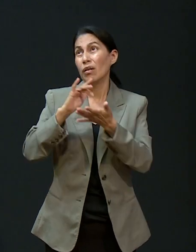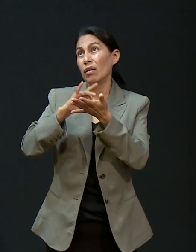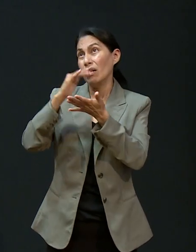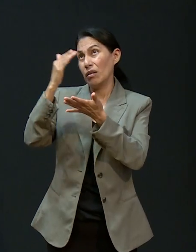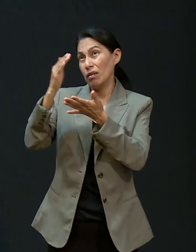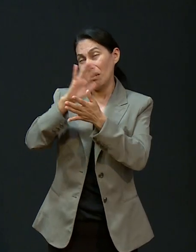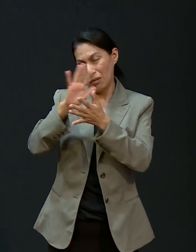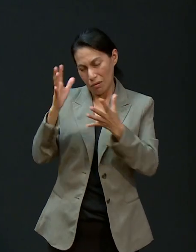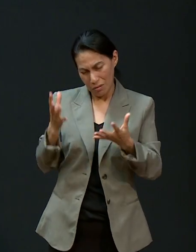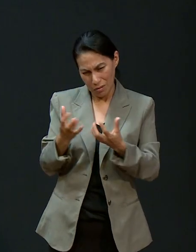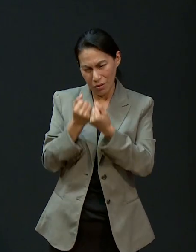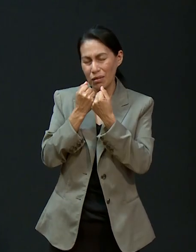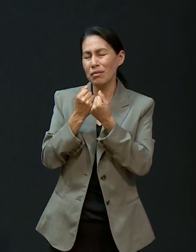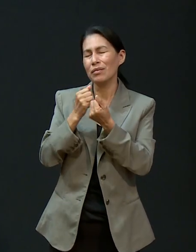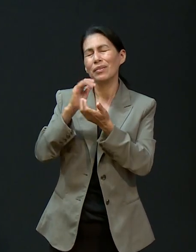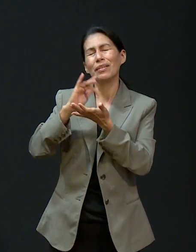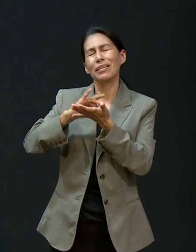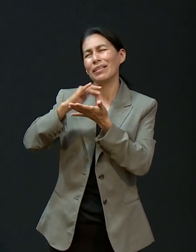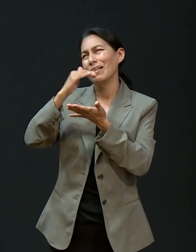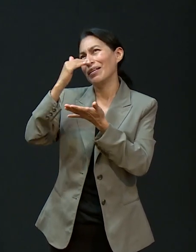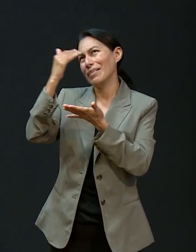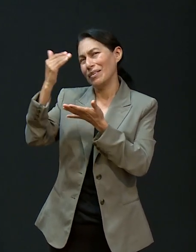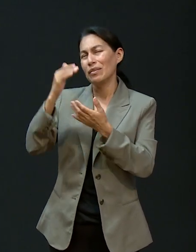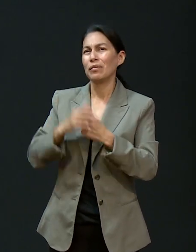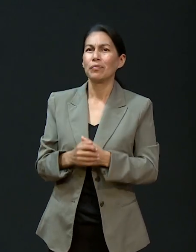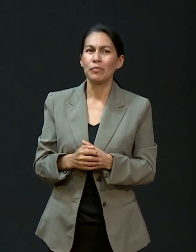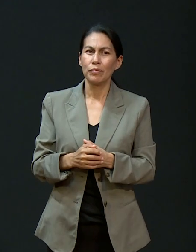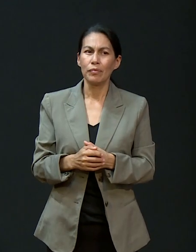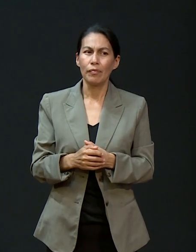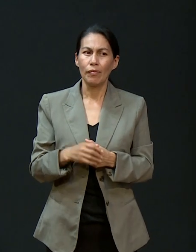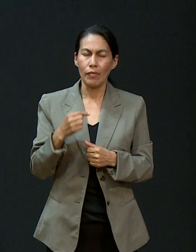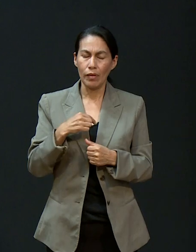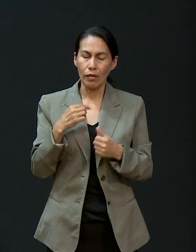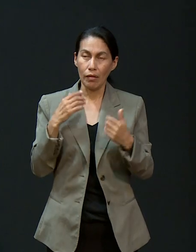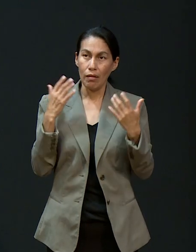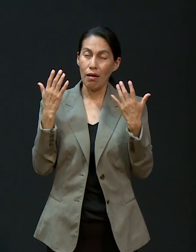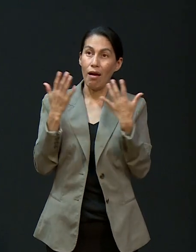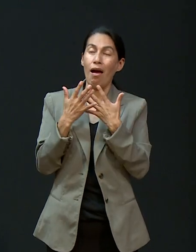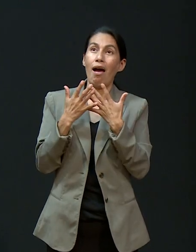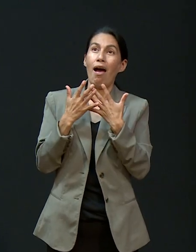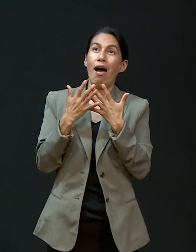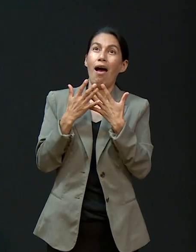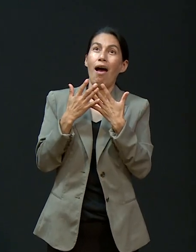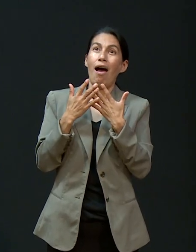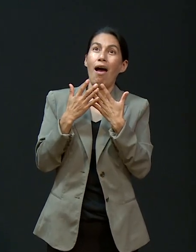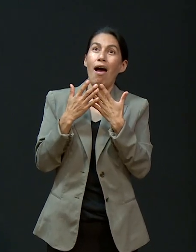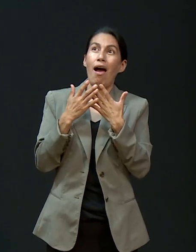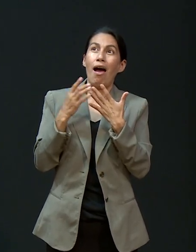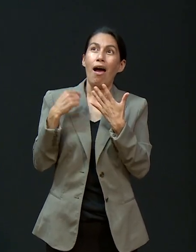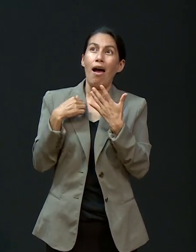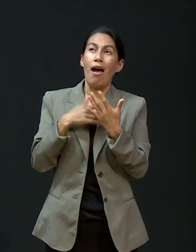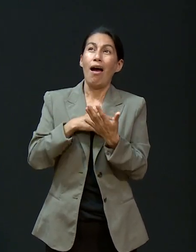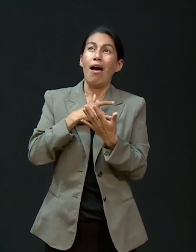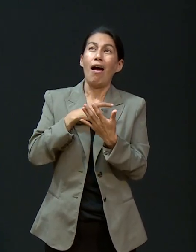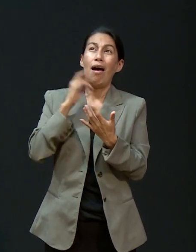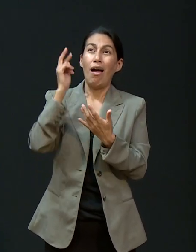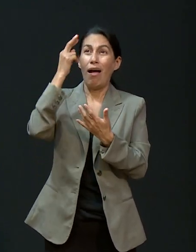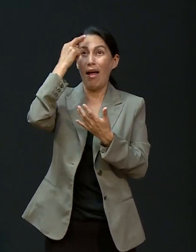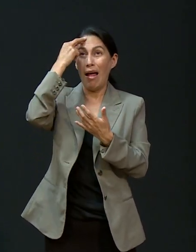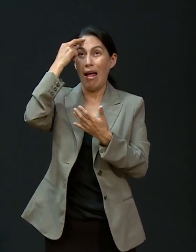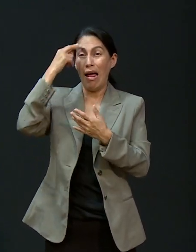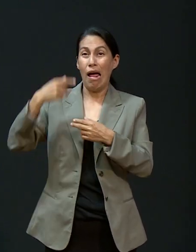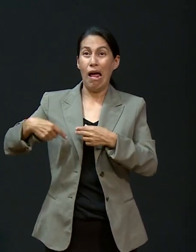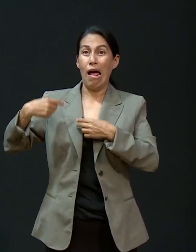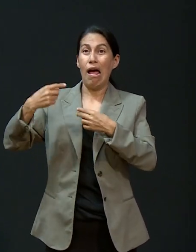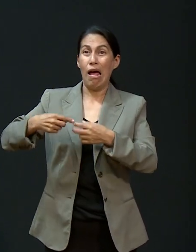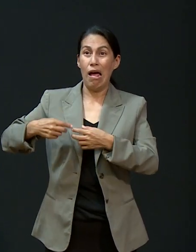En la noche yo agradecí por estar salvo. Agradecí al Señor. Muchas gracias. Y ahí me di por cuenta que